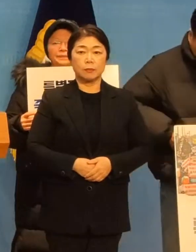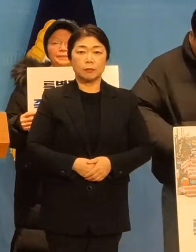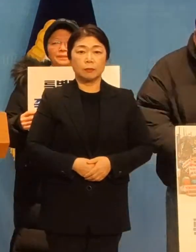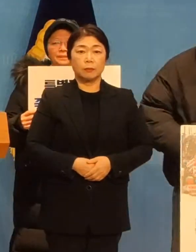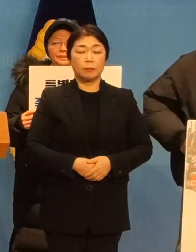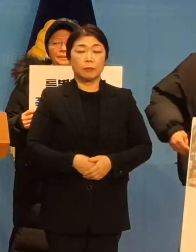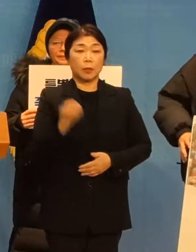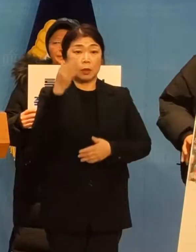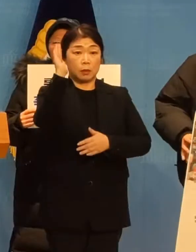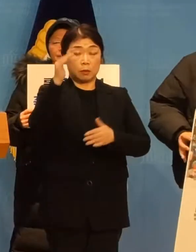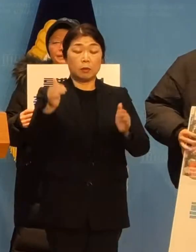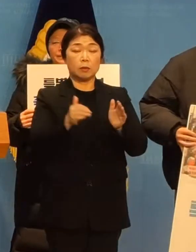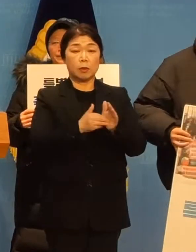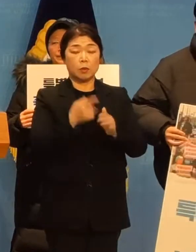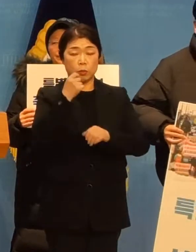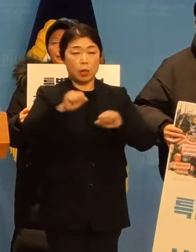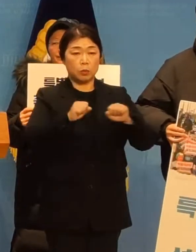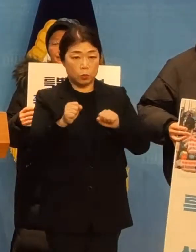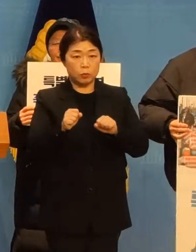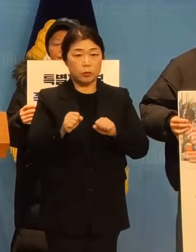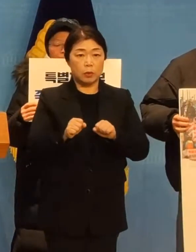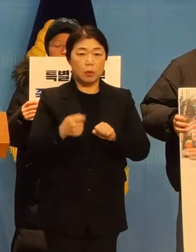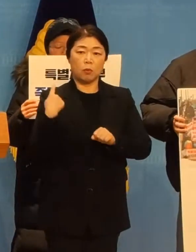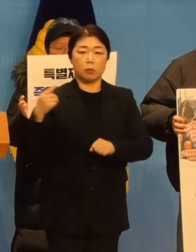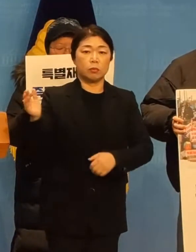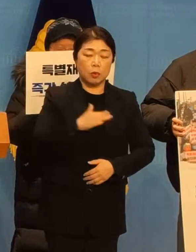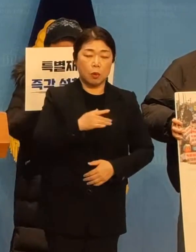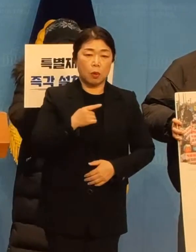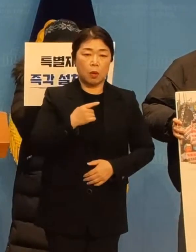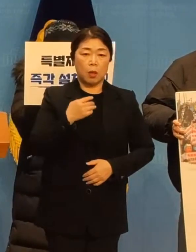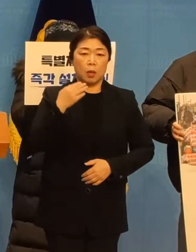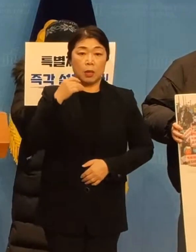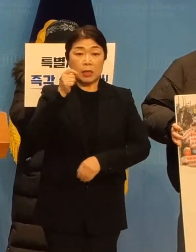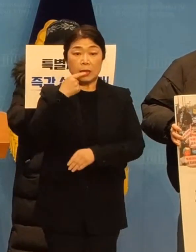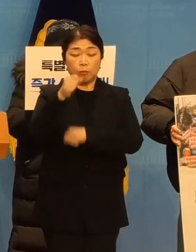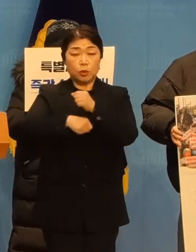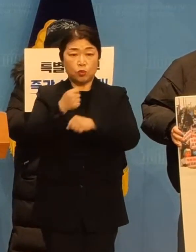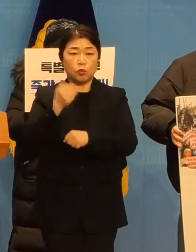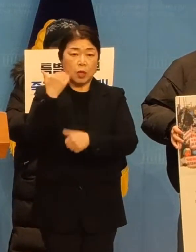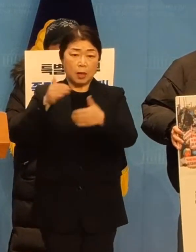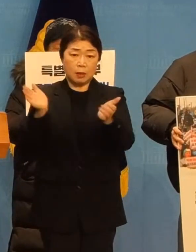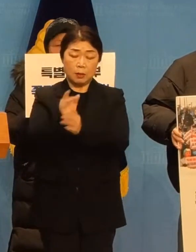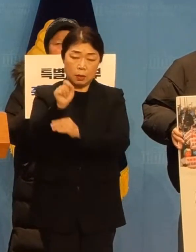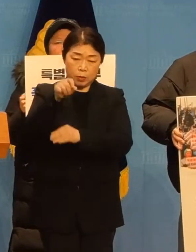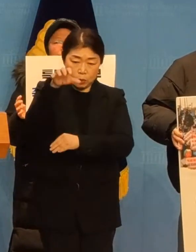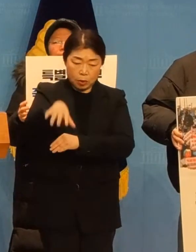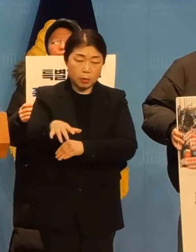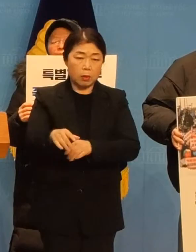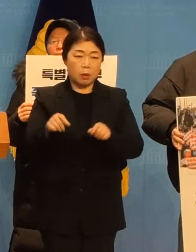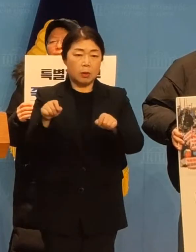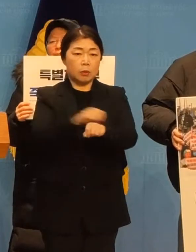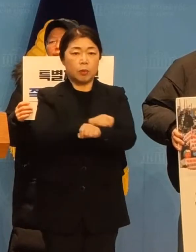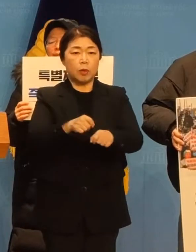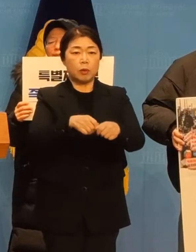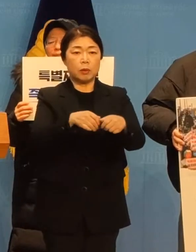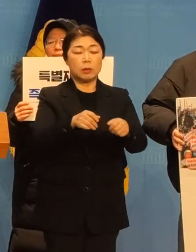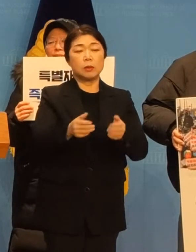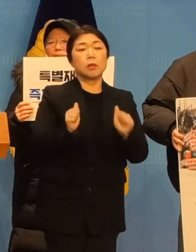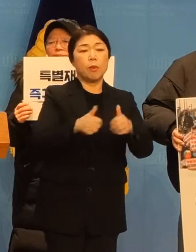네, 기자회견 마무리하겠습니다. 촛불행동은 어제부터 민주당사 앞에서 특별재판부 설치를 즉각 처리하라고